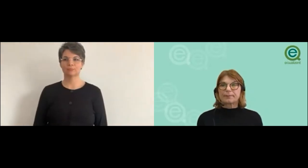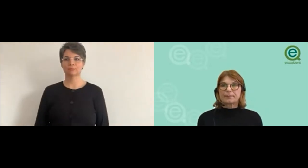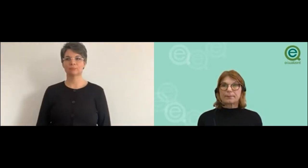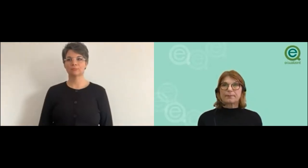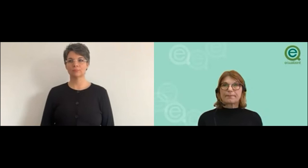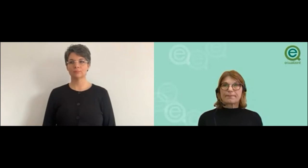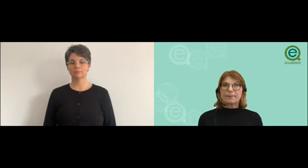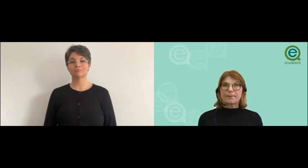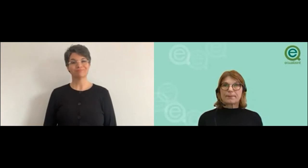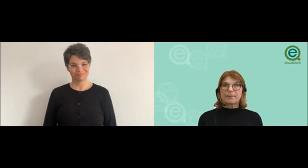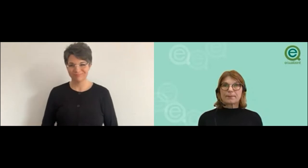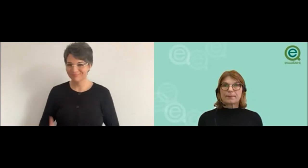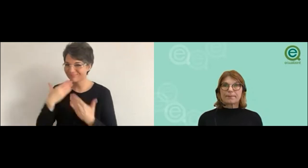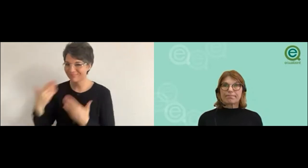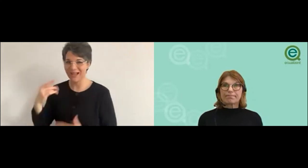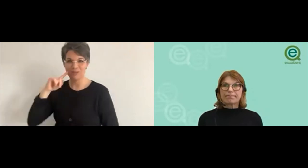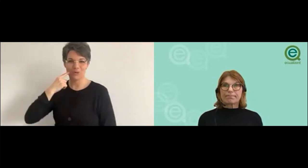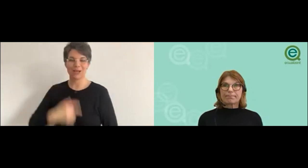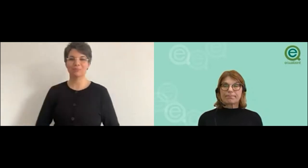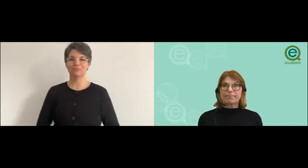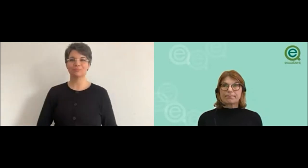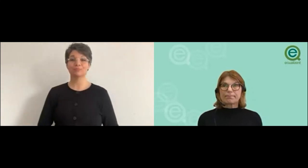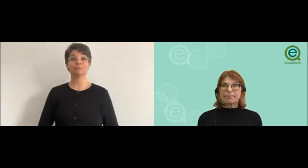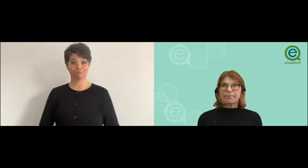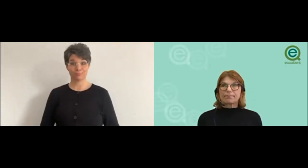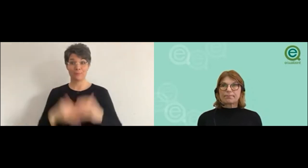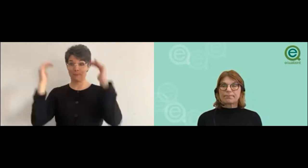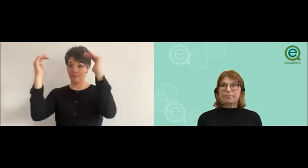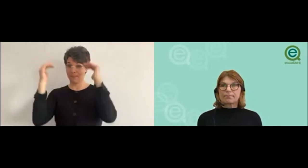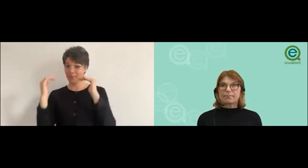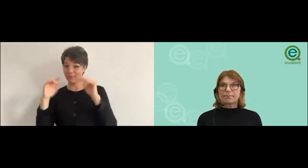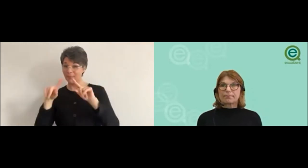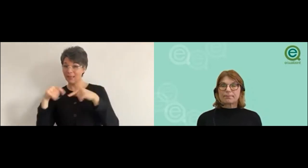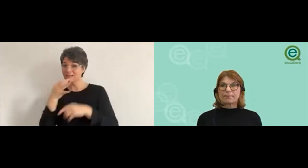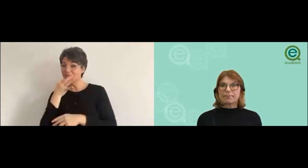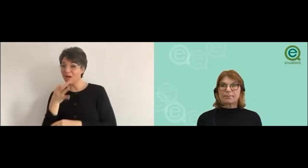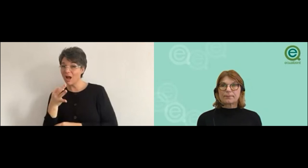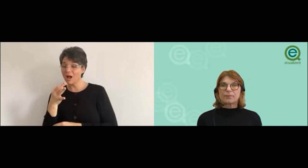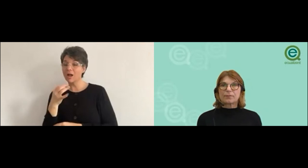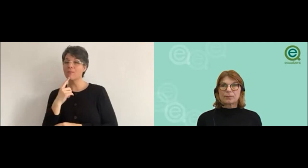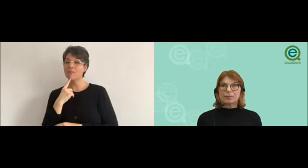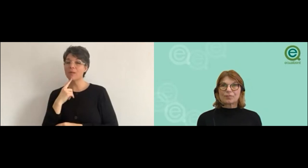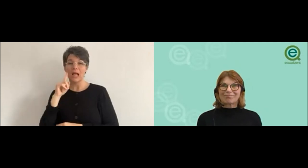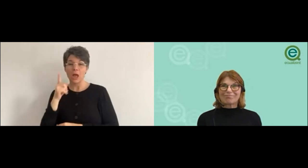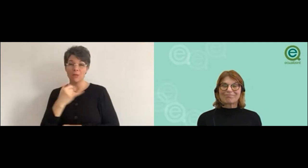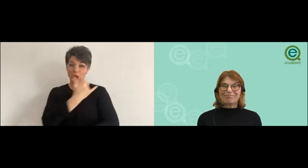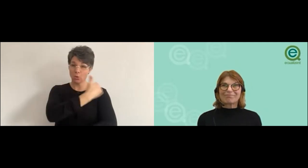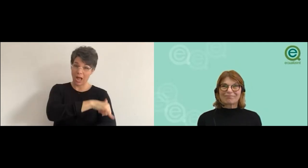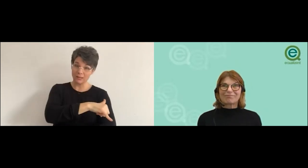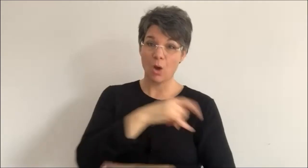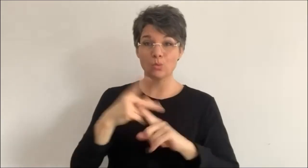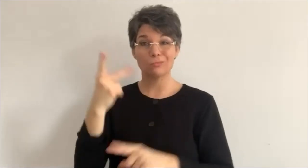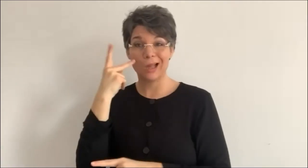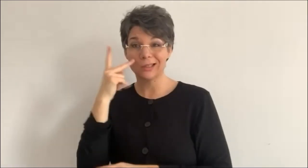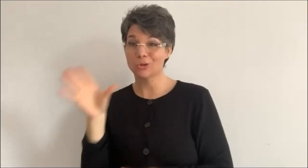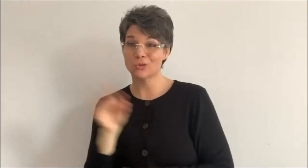Danke, Monika. Die nächste Frage wäre, glaube ich, eine Frage, die Johanna und Patti vielleicht gut